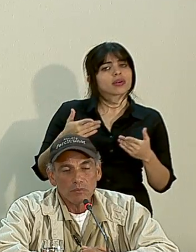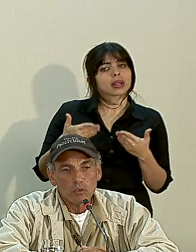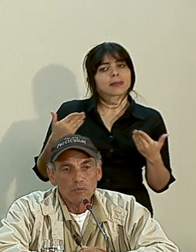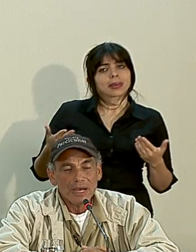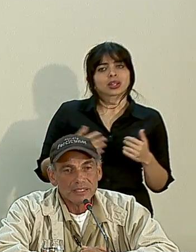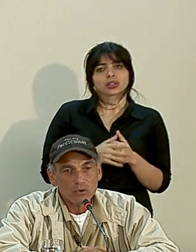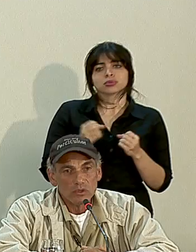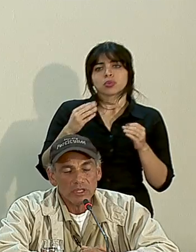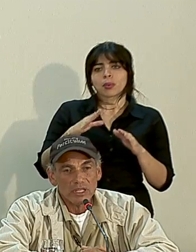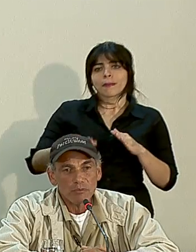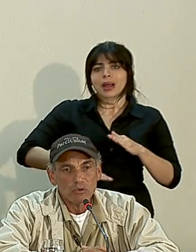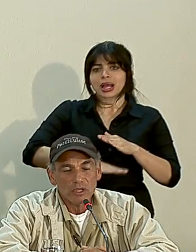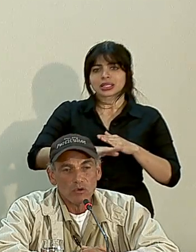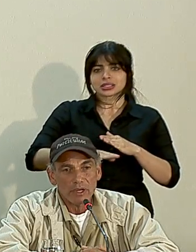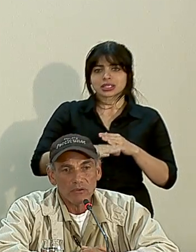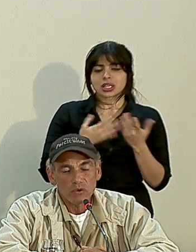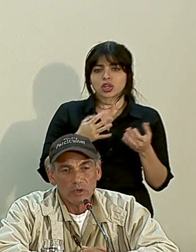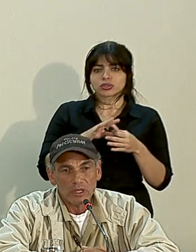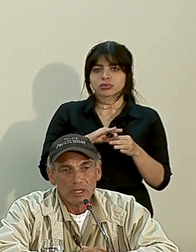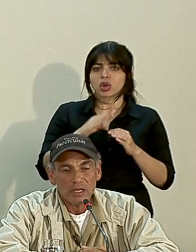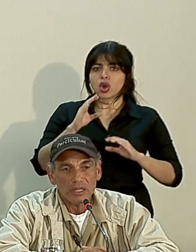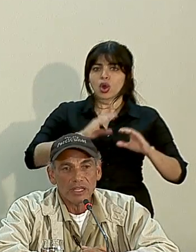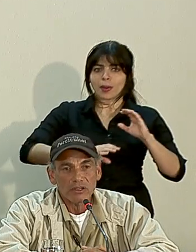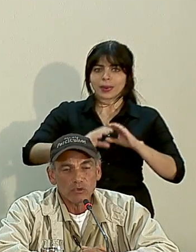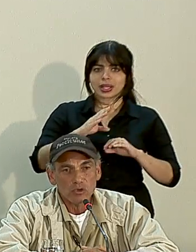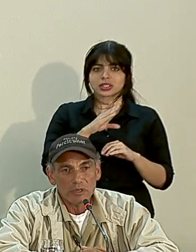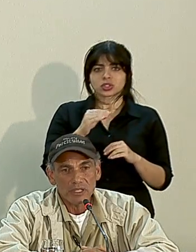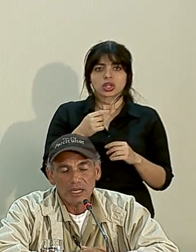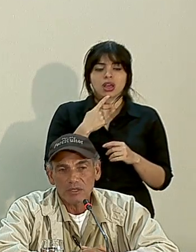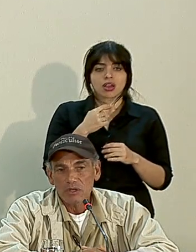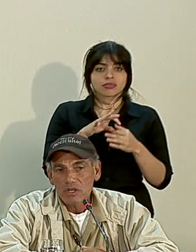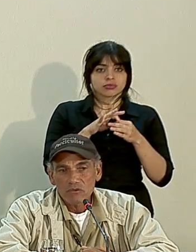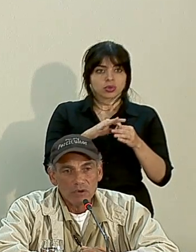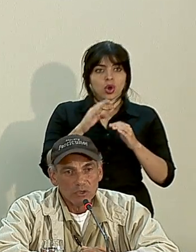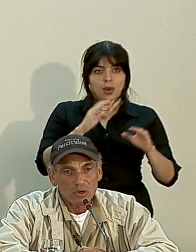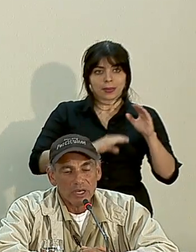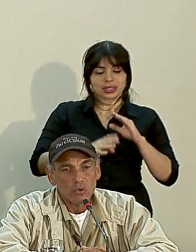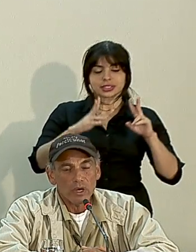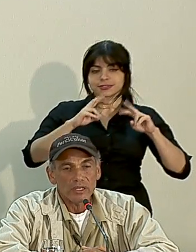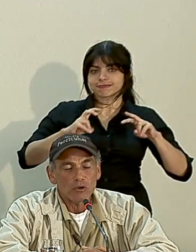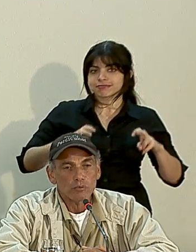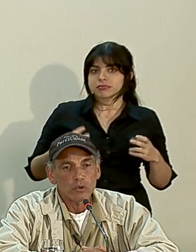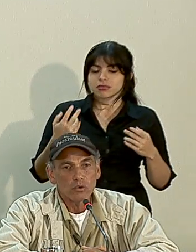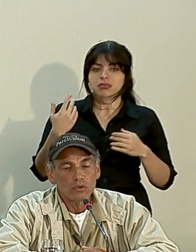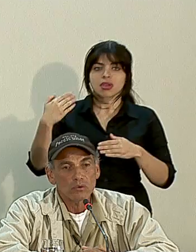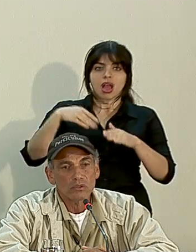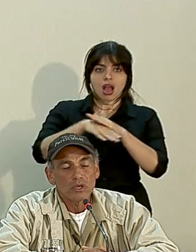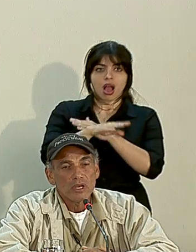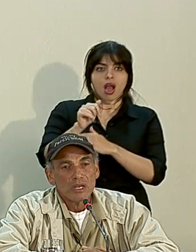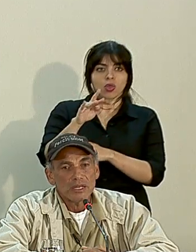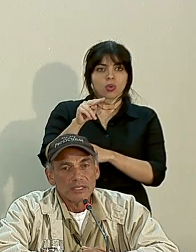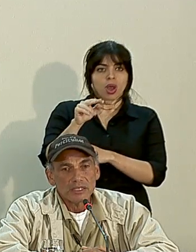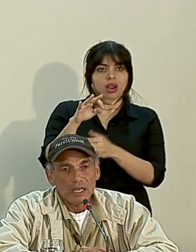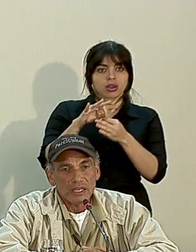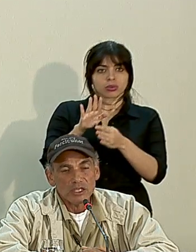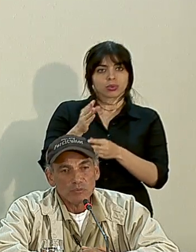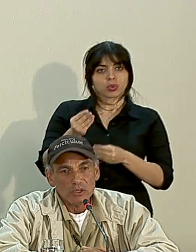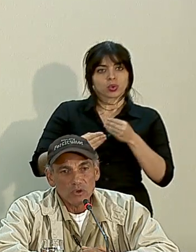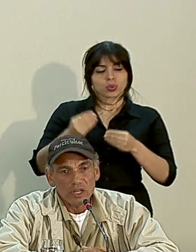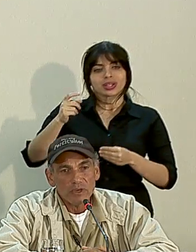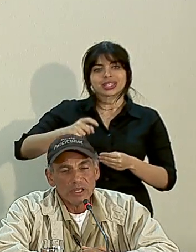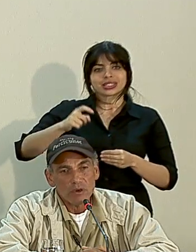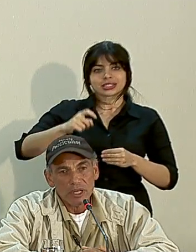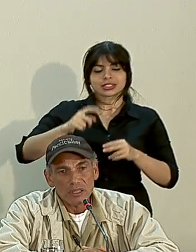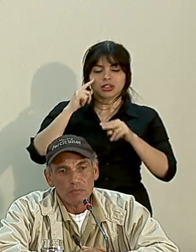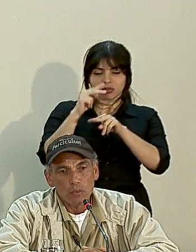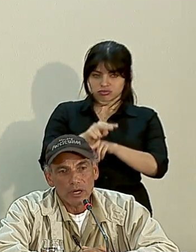son muy básicos en términos de comercio, ¿verdad? Y de relaciones comerciales, revisión en aduanas de los productos, la necesidad de que se